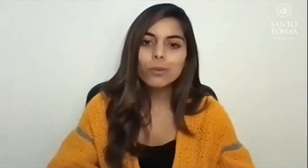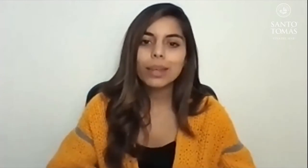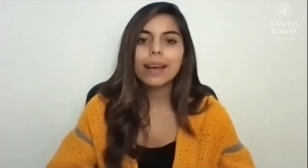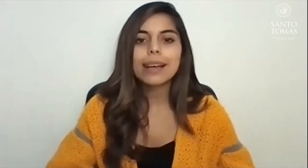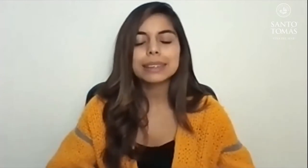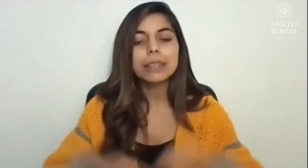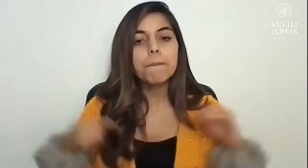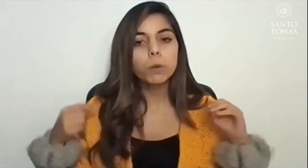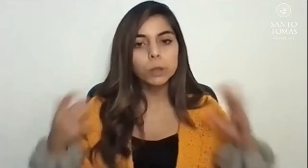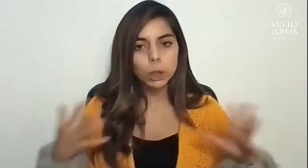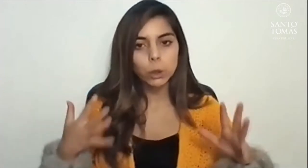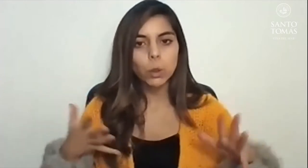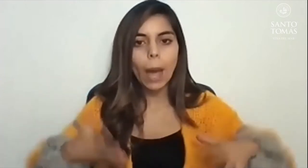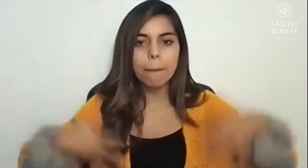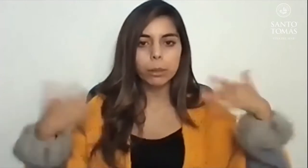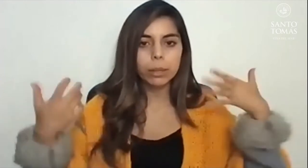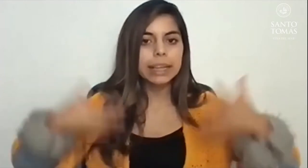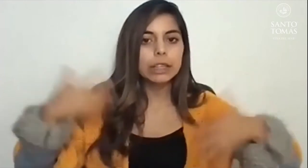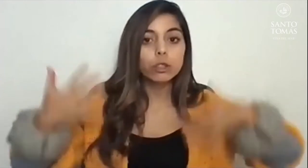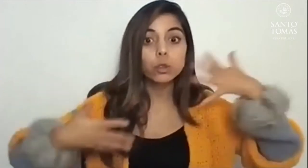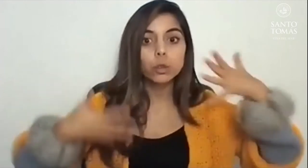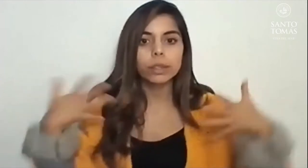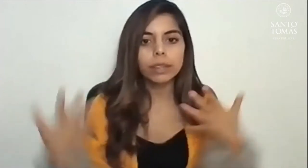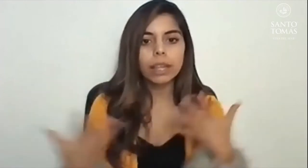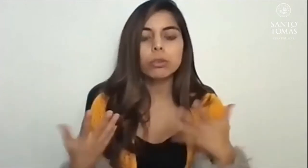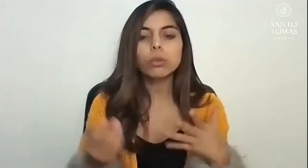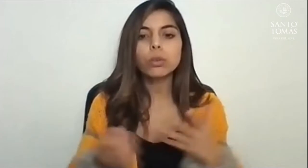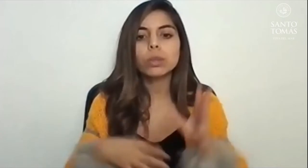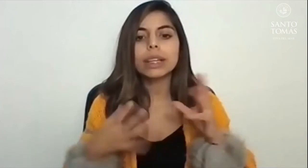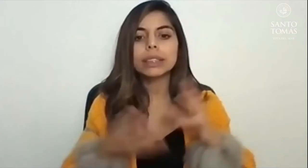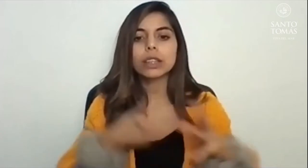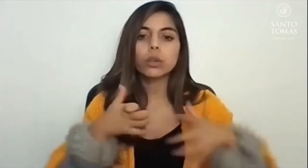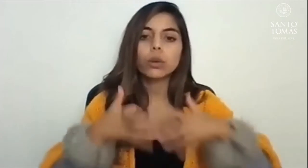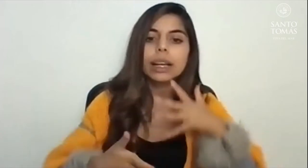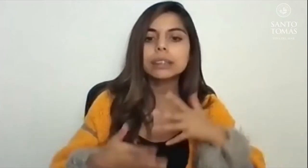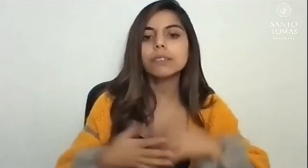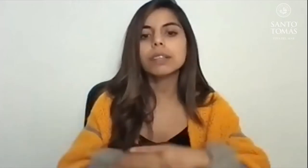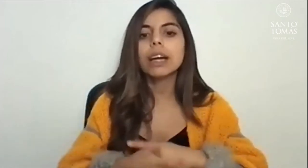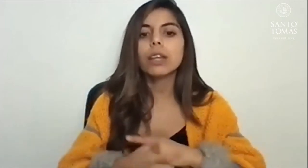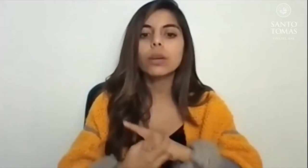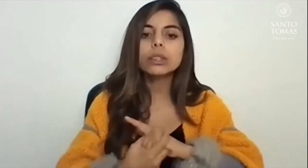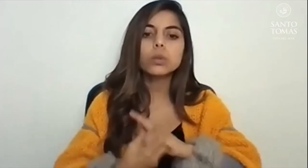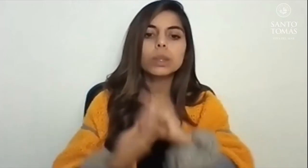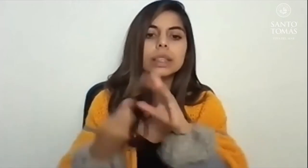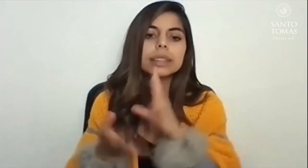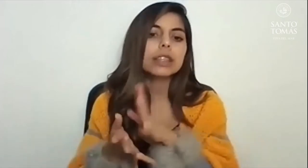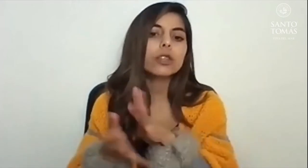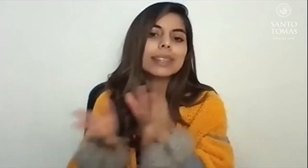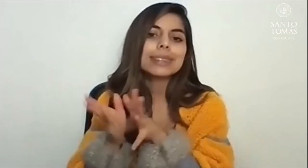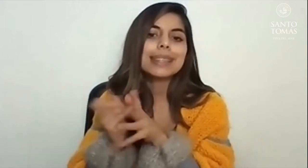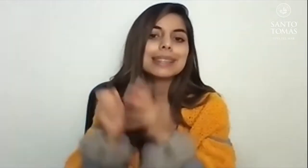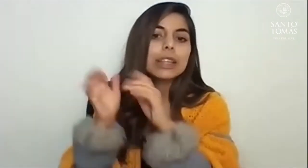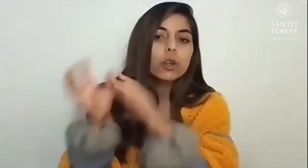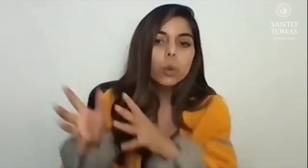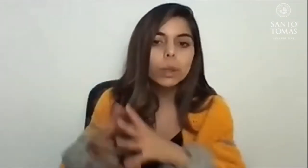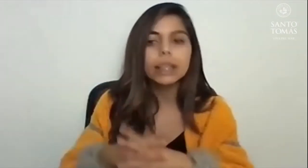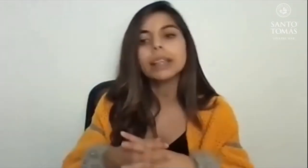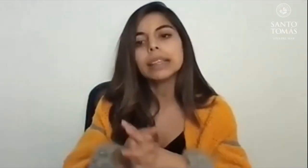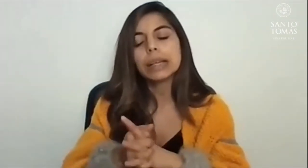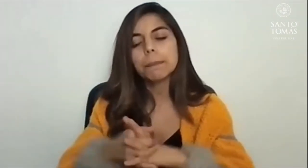ayuda 100% a poder irnos soltando y utilizando clasificadores y utilizando estas señas icónicas que